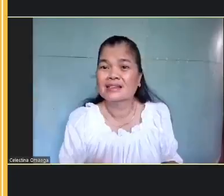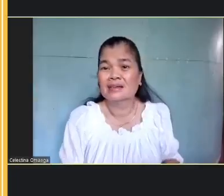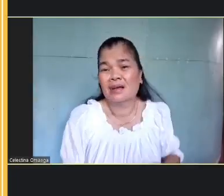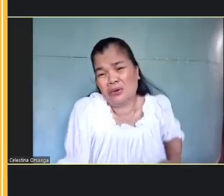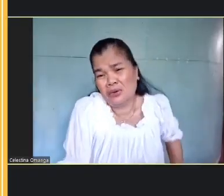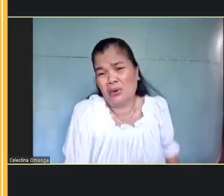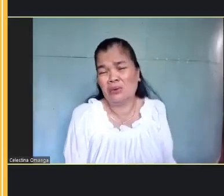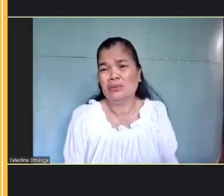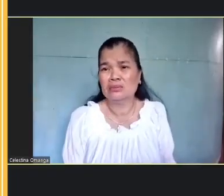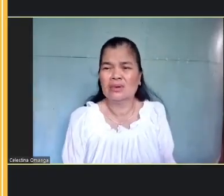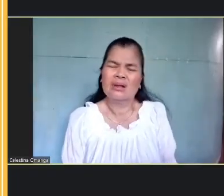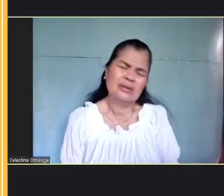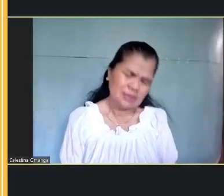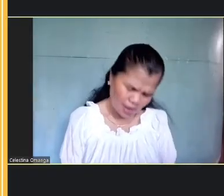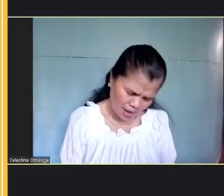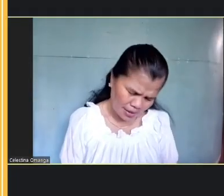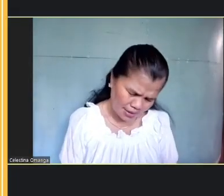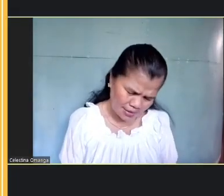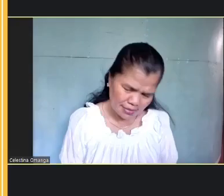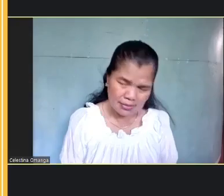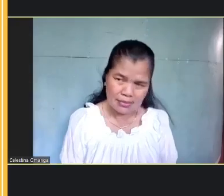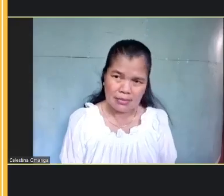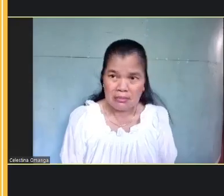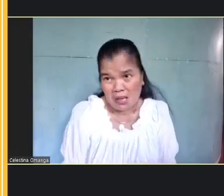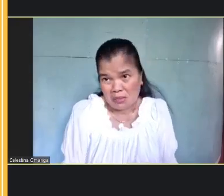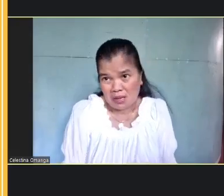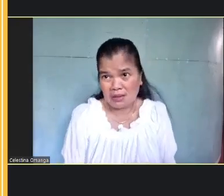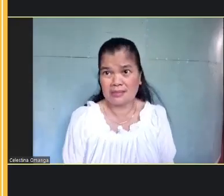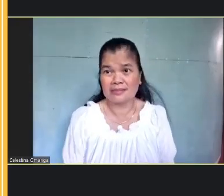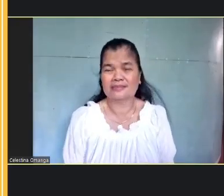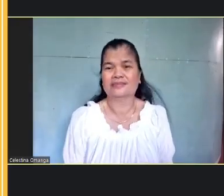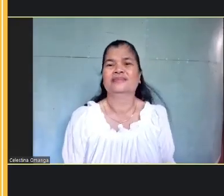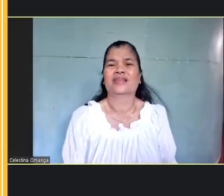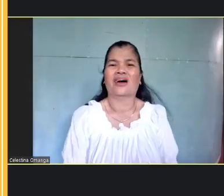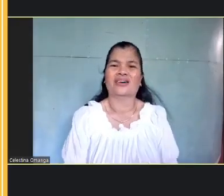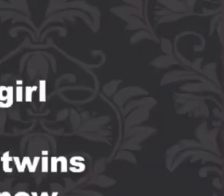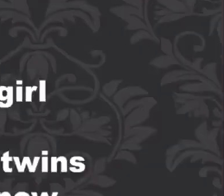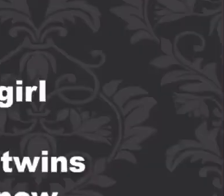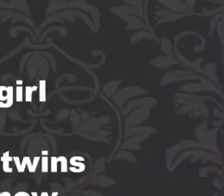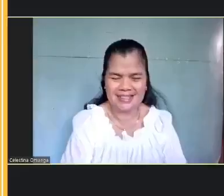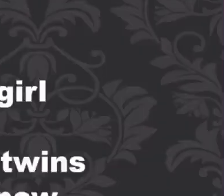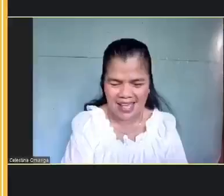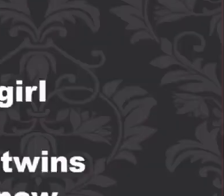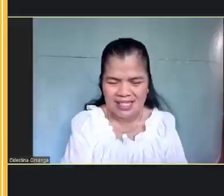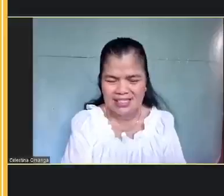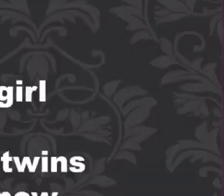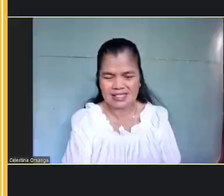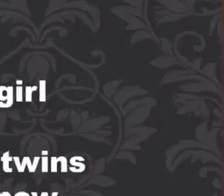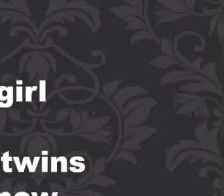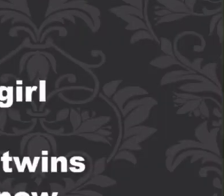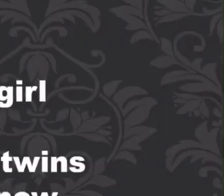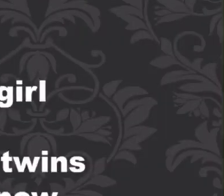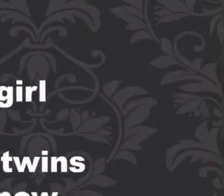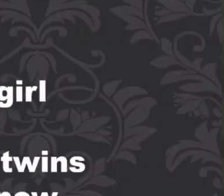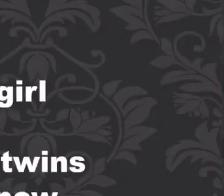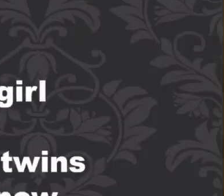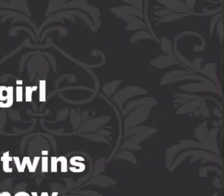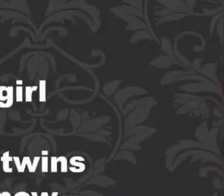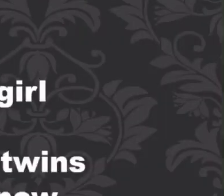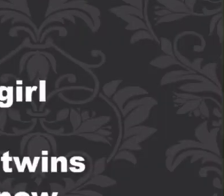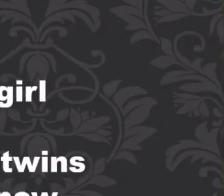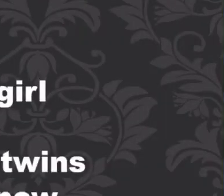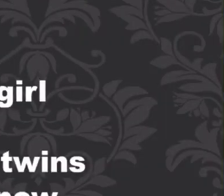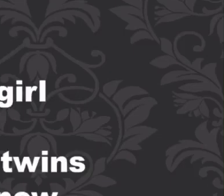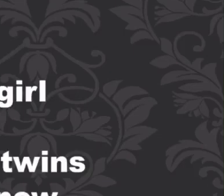Twins, I don't know, tired, maybe. Okay. Next, dito na tayo